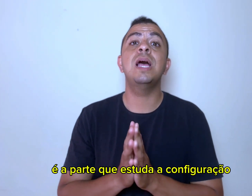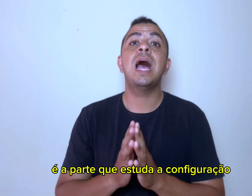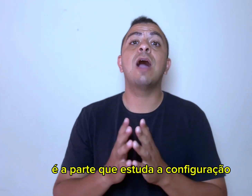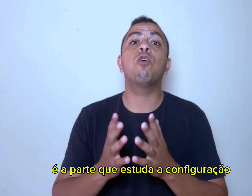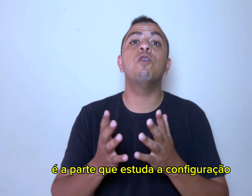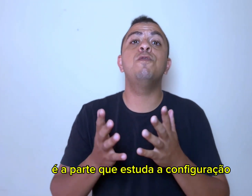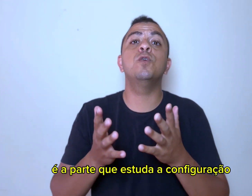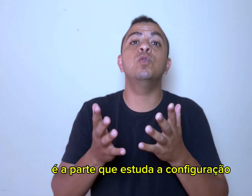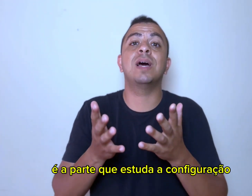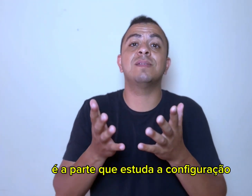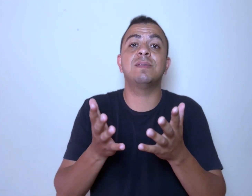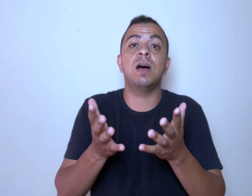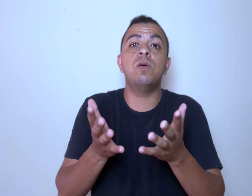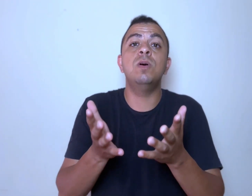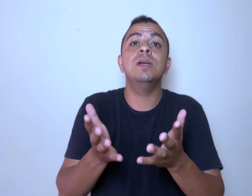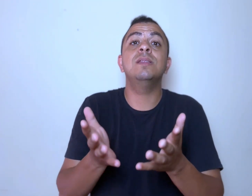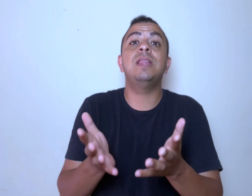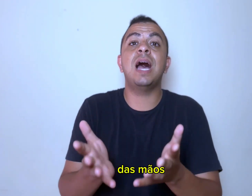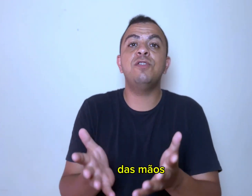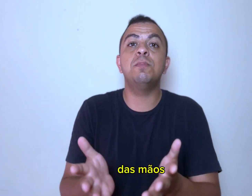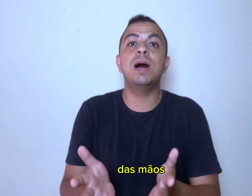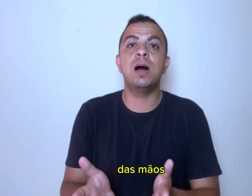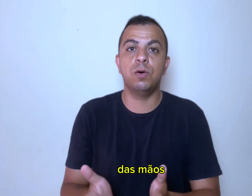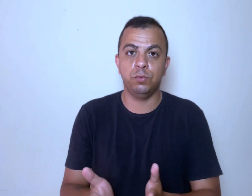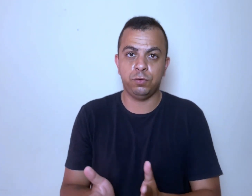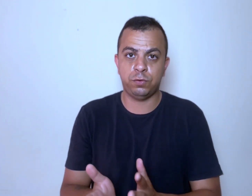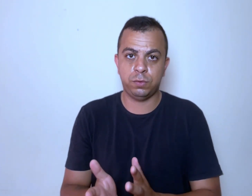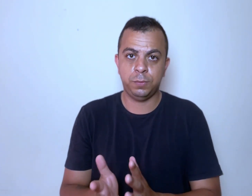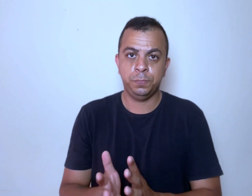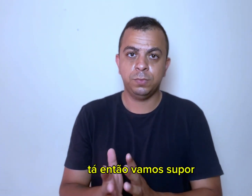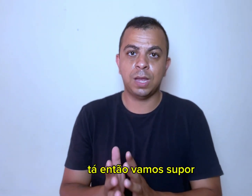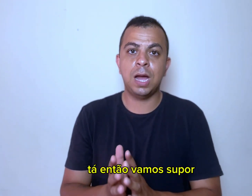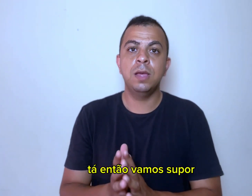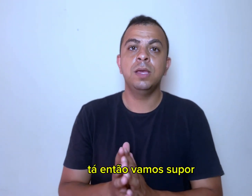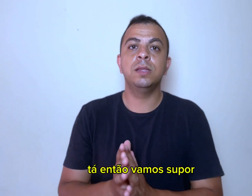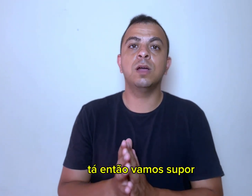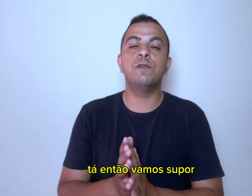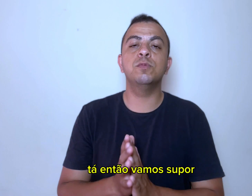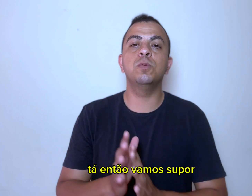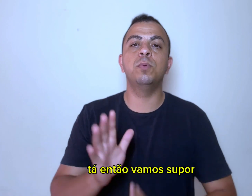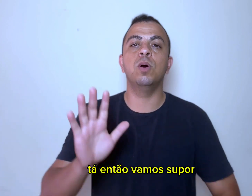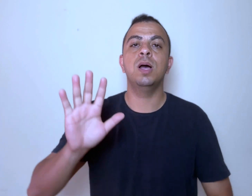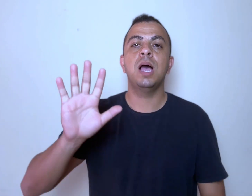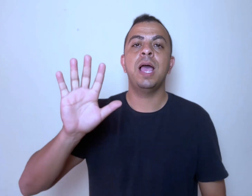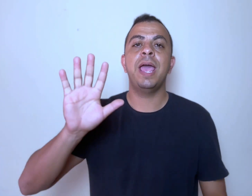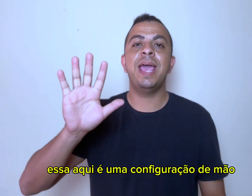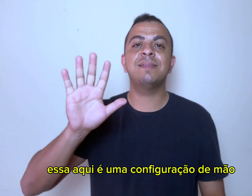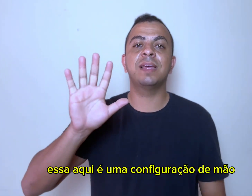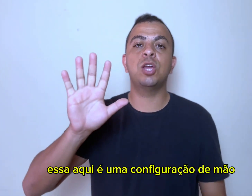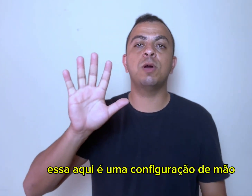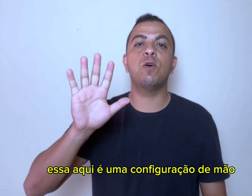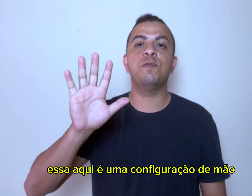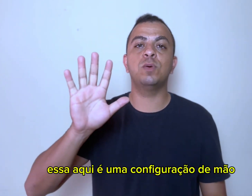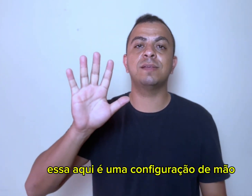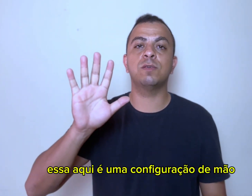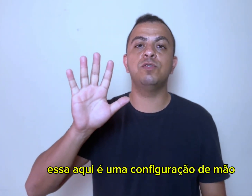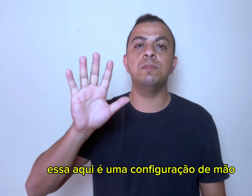a configuração das mãos, tá? Então, vamos supor, essa aqui é uma configuração de